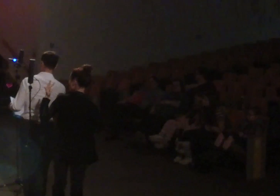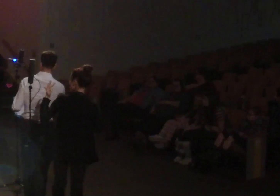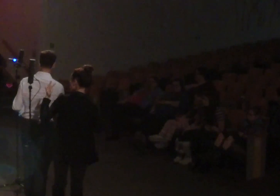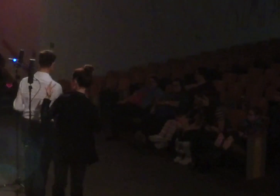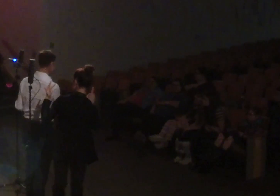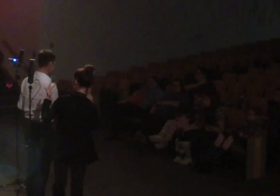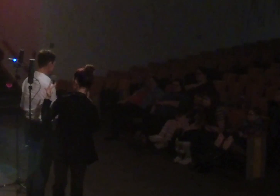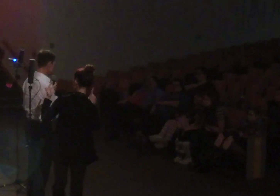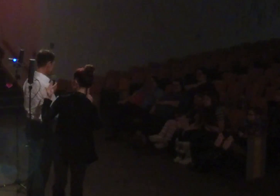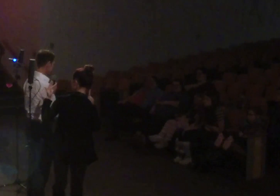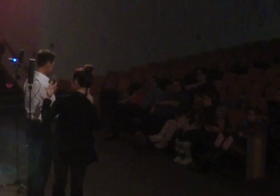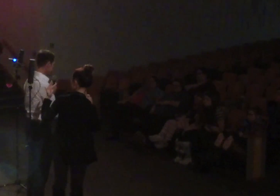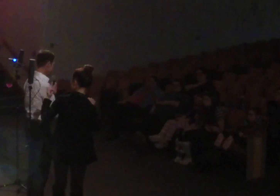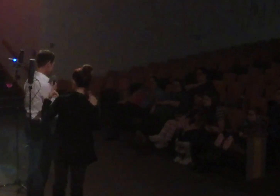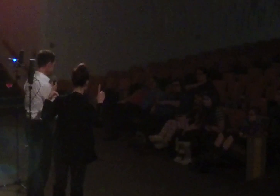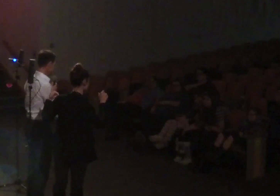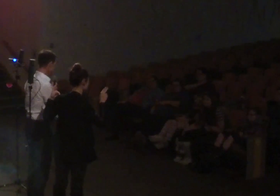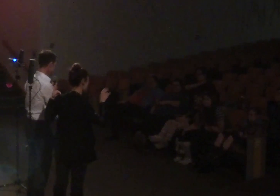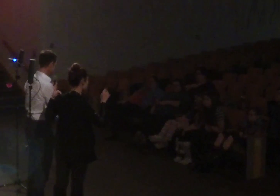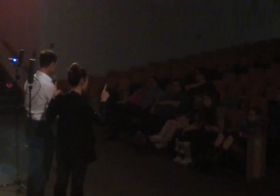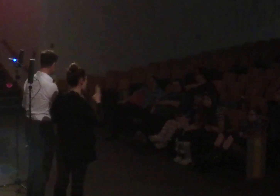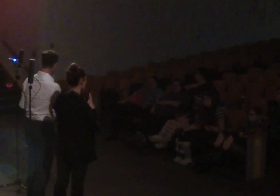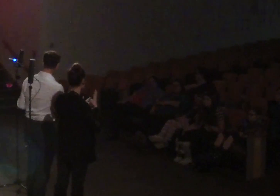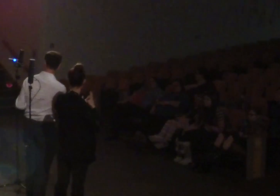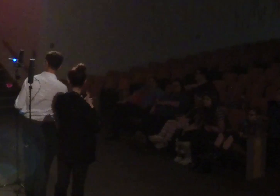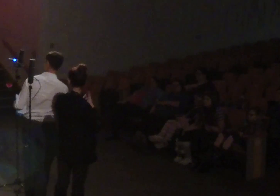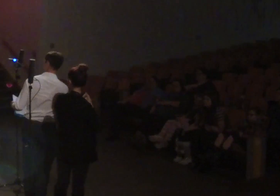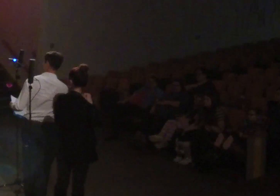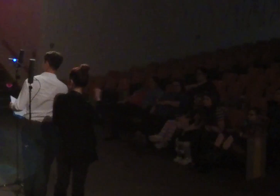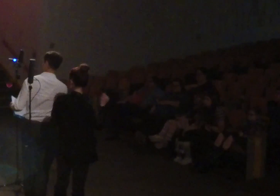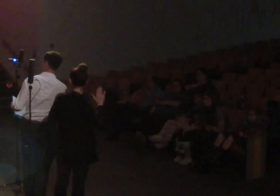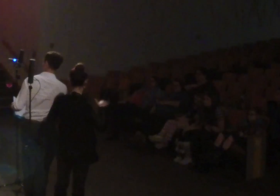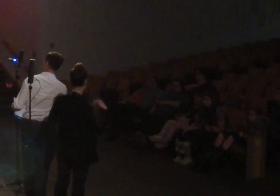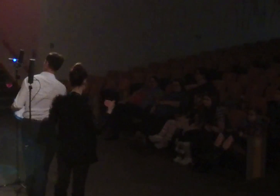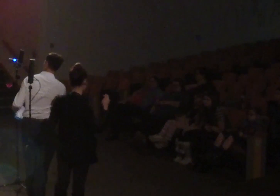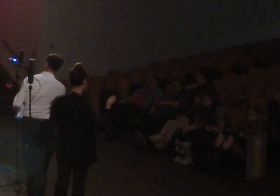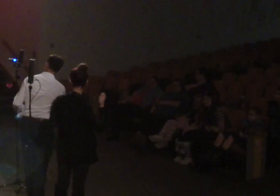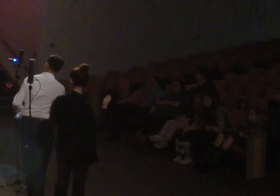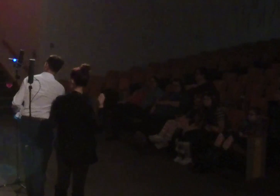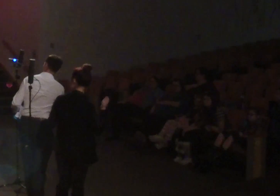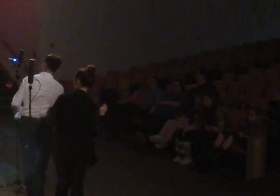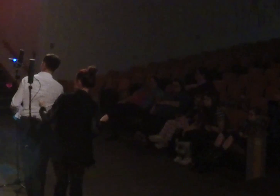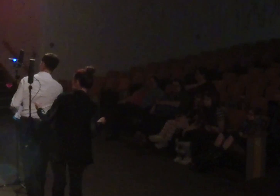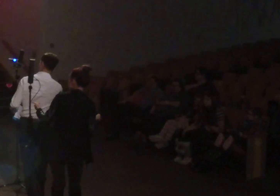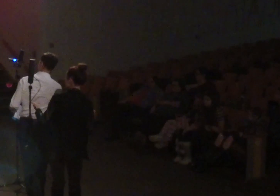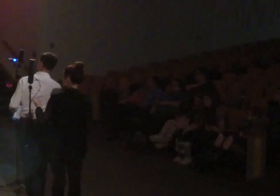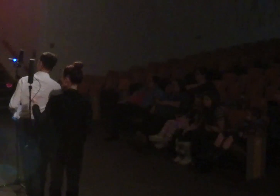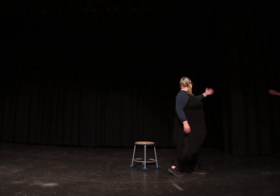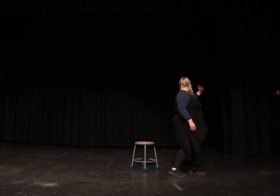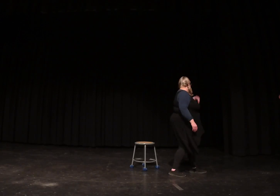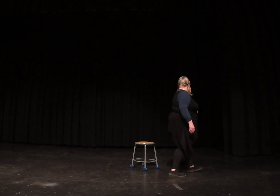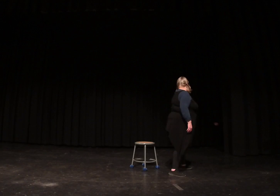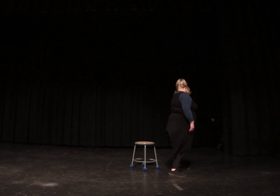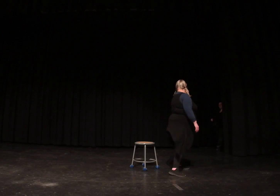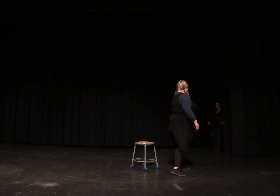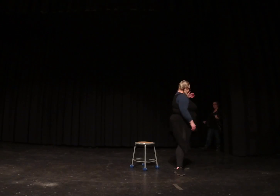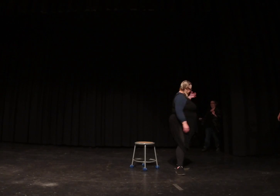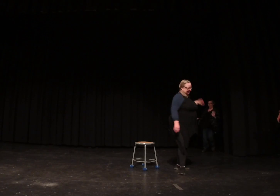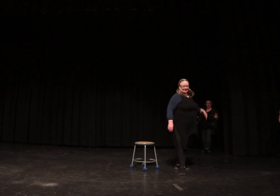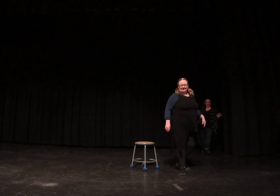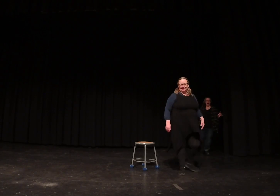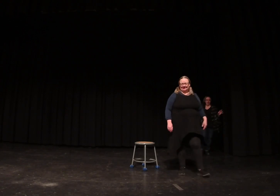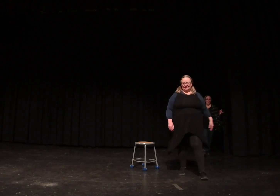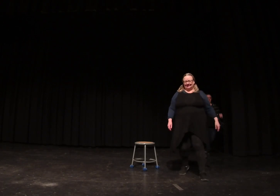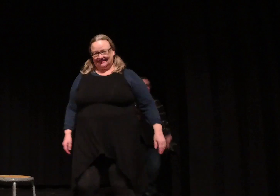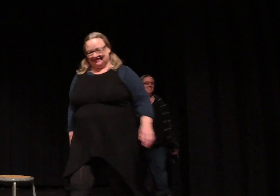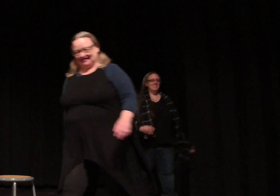Reed, Daniel Richer et Marie-Victoria Robertson. Vous êtes encore avec nous. Donc, merci encore à